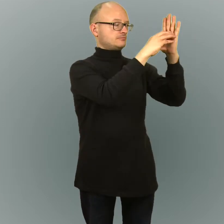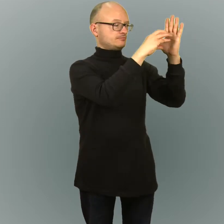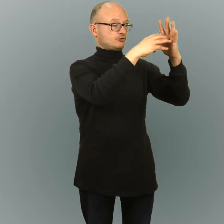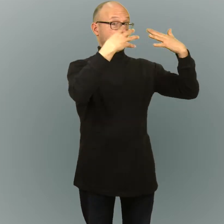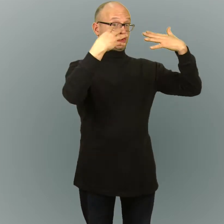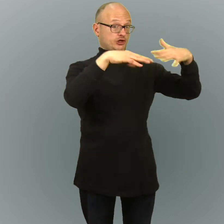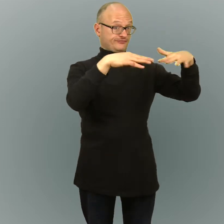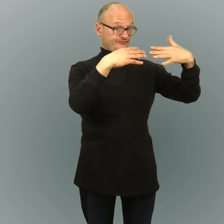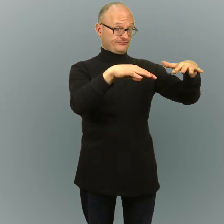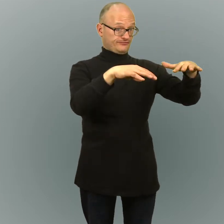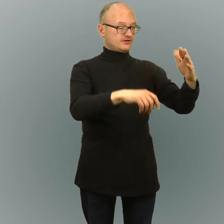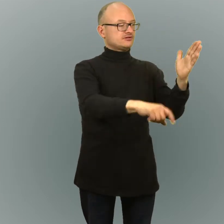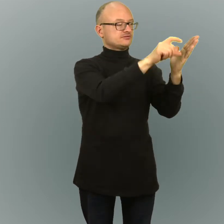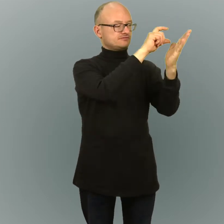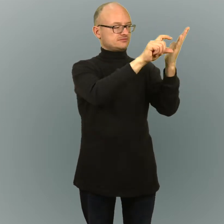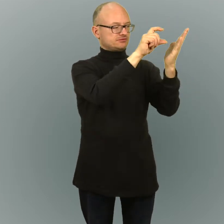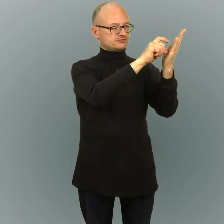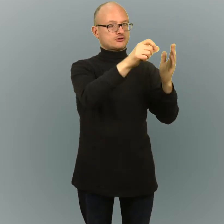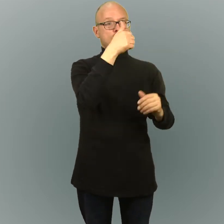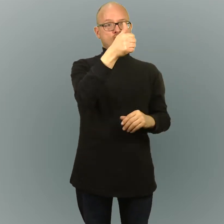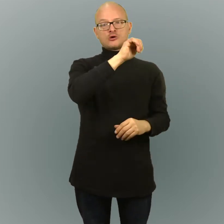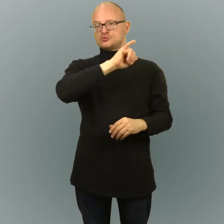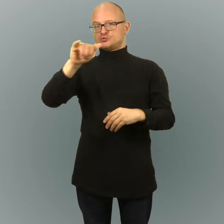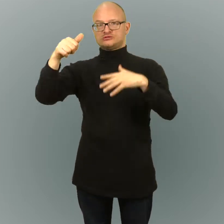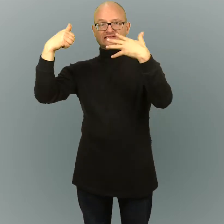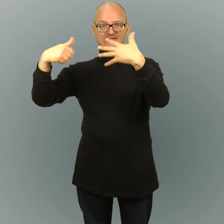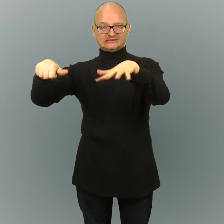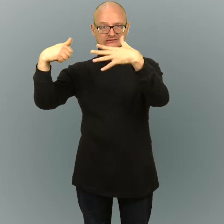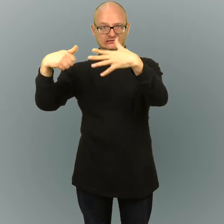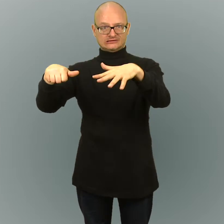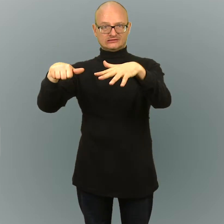chapitre 19, versets 1 à 16.